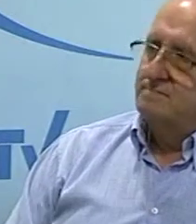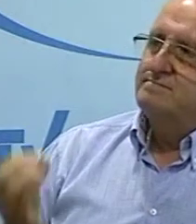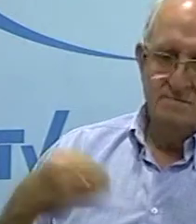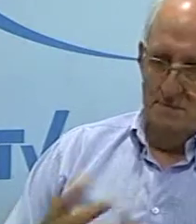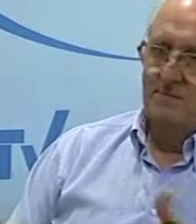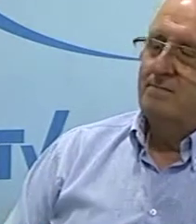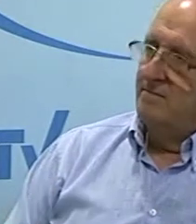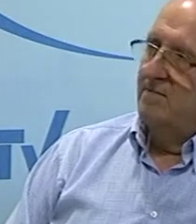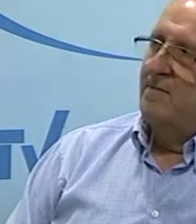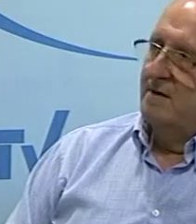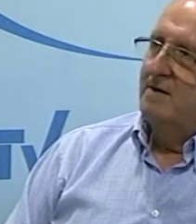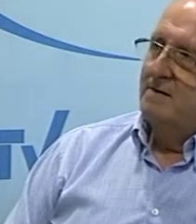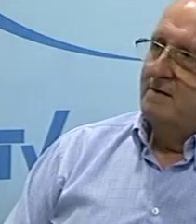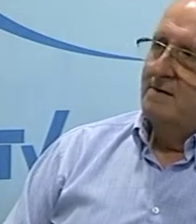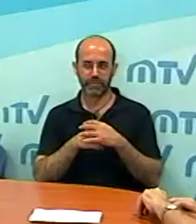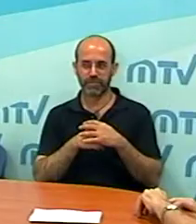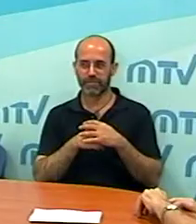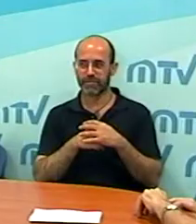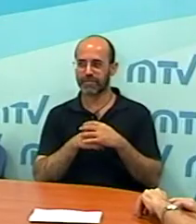mi vocabulario.